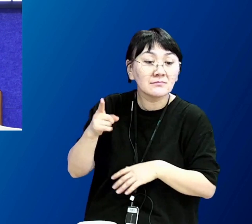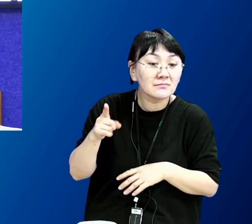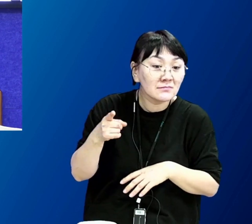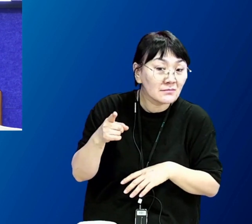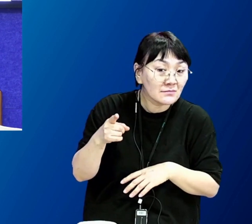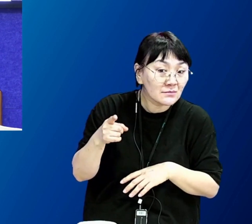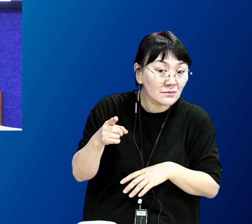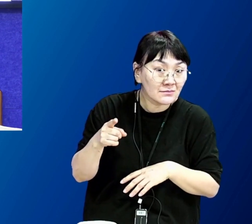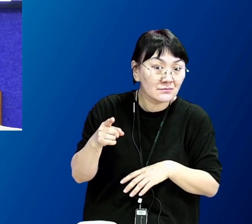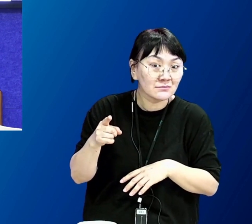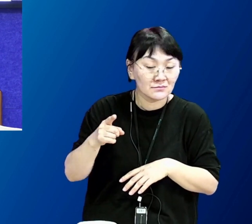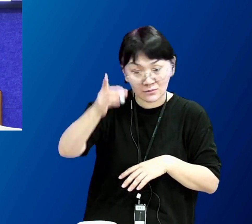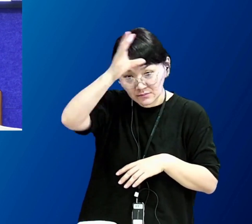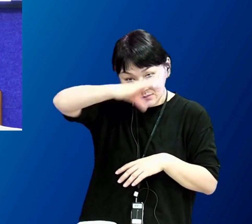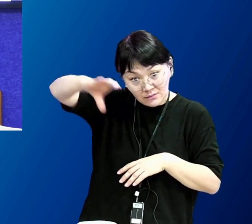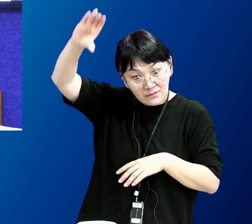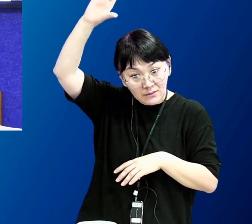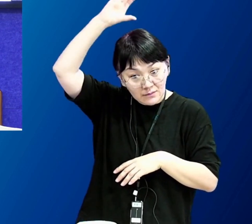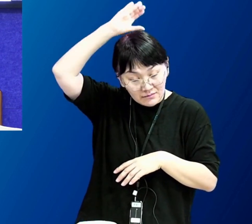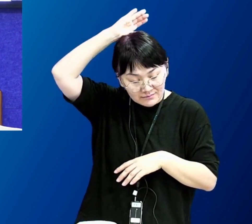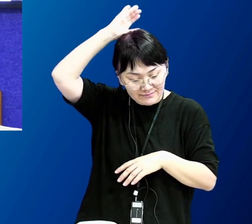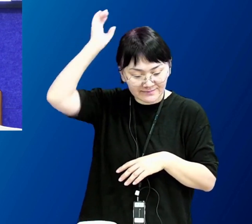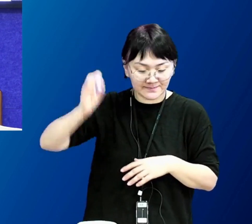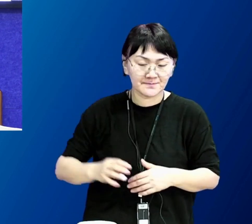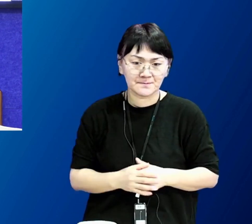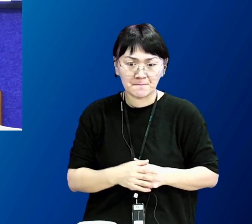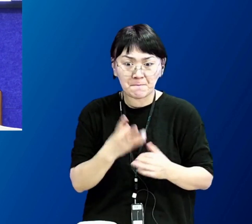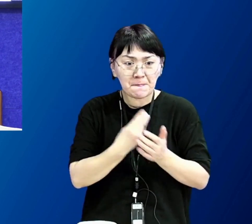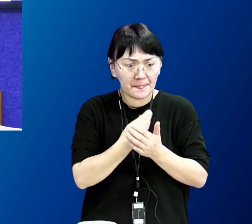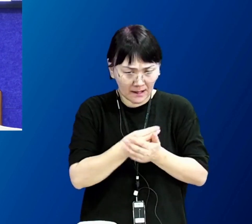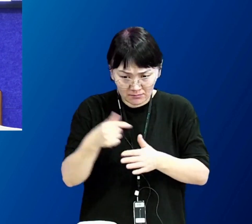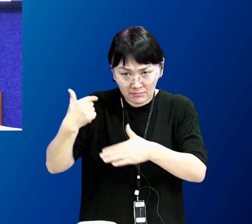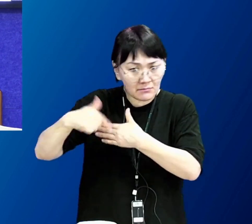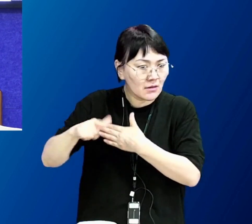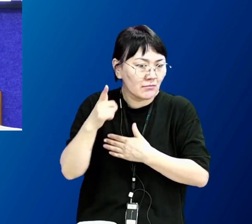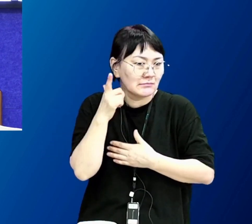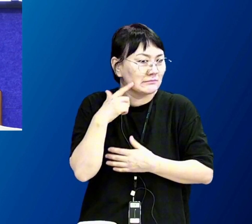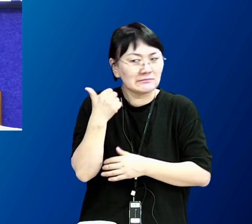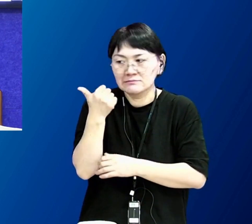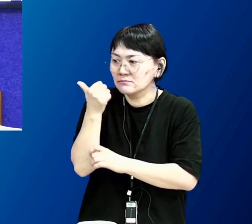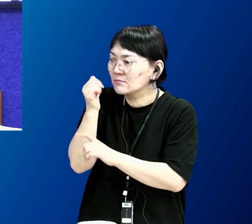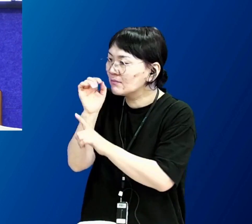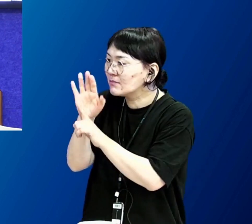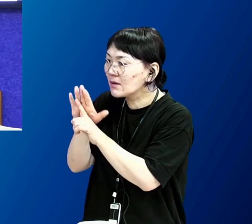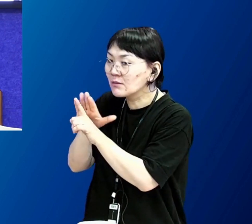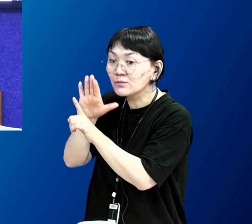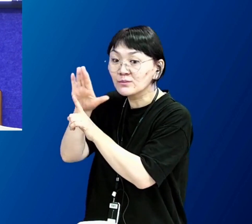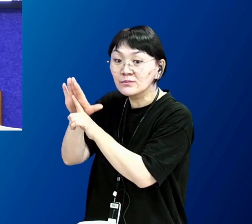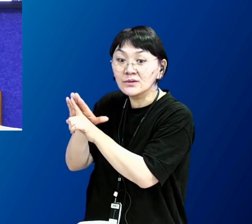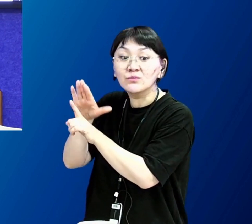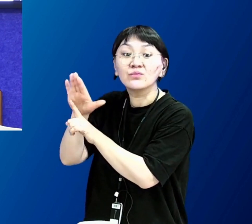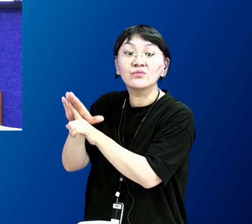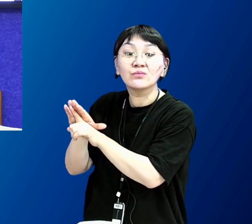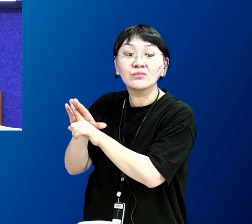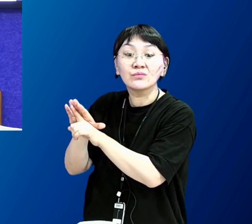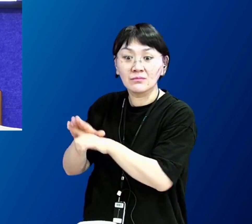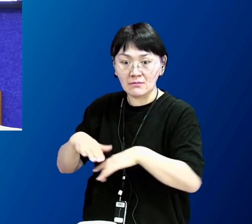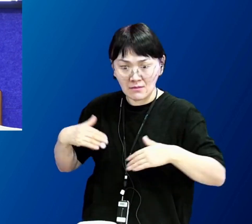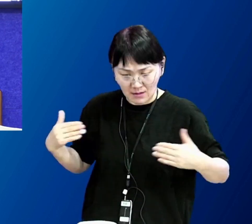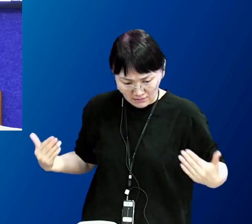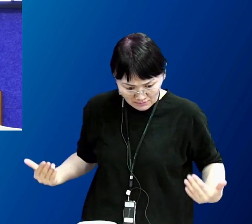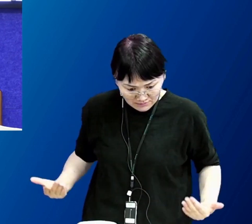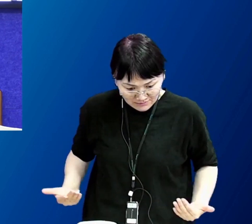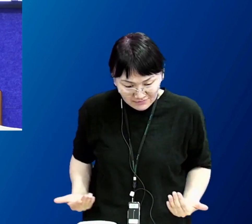бол? Соломон хаан биш те. Энэ хайр үндэснүүдийг хайрлж ихэлсэн нь түүний бүхэл